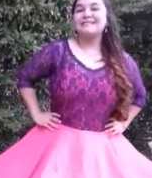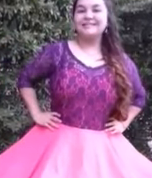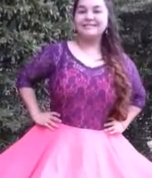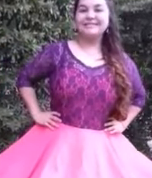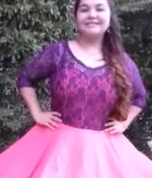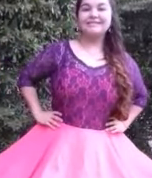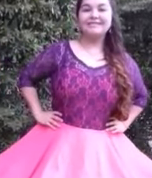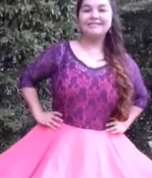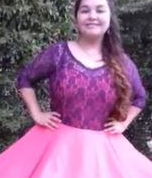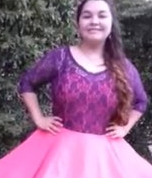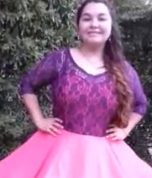junto a la mía manos en